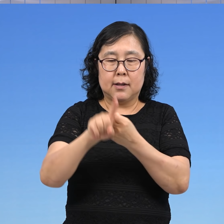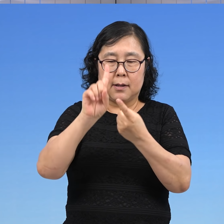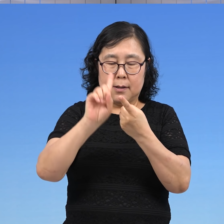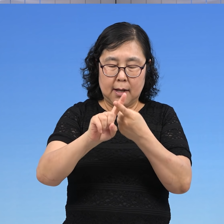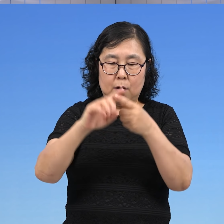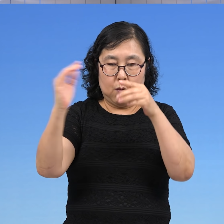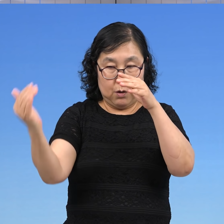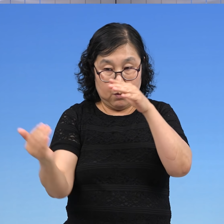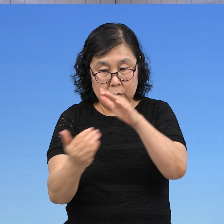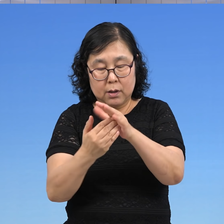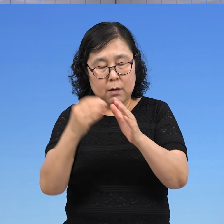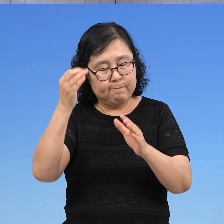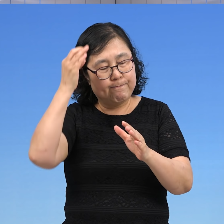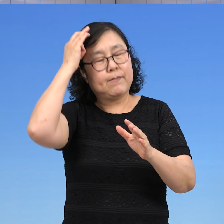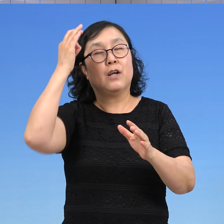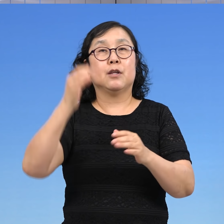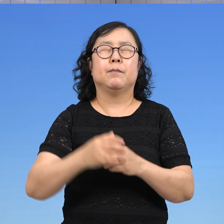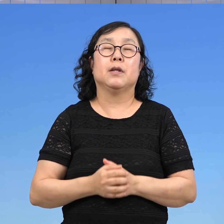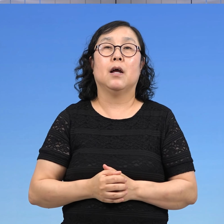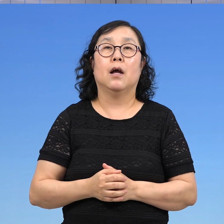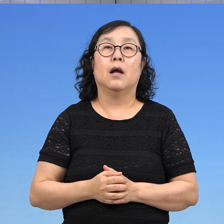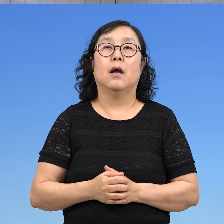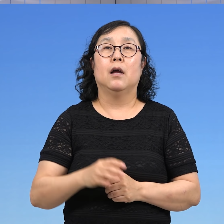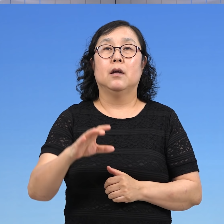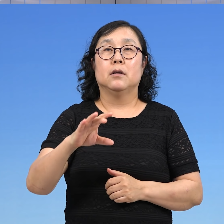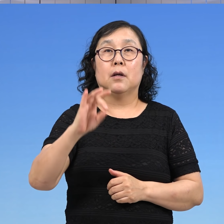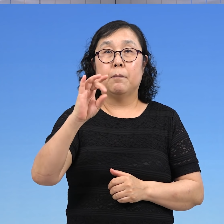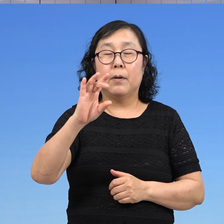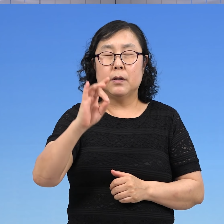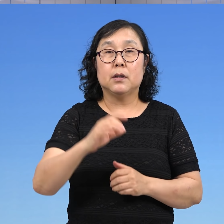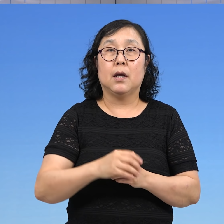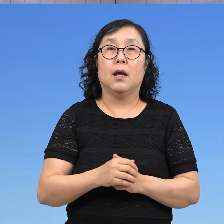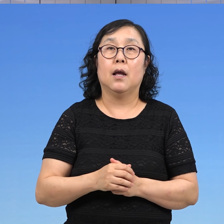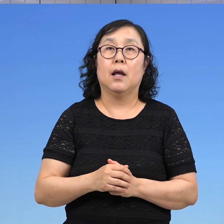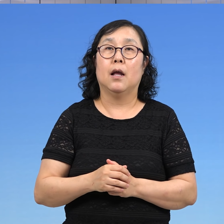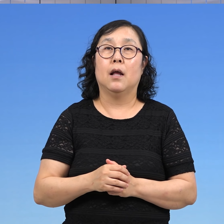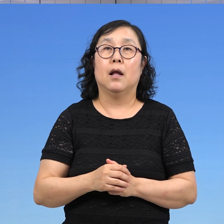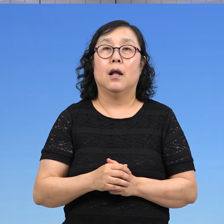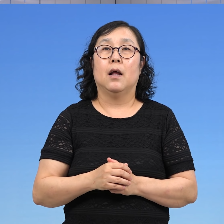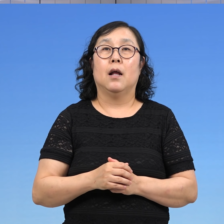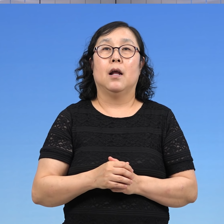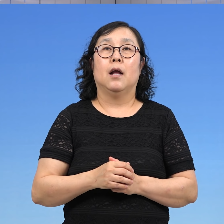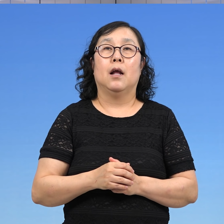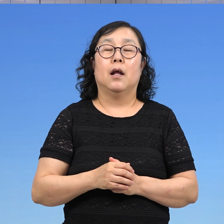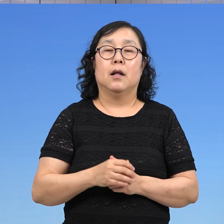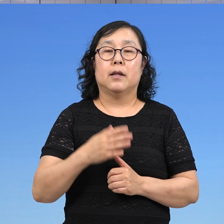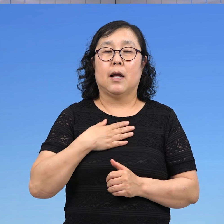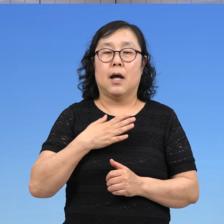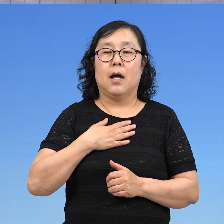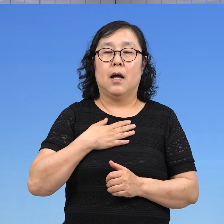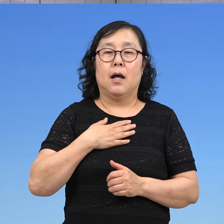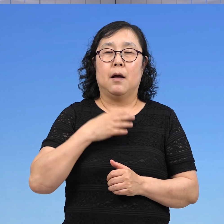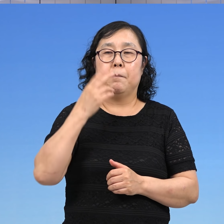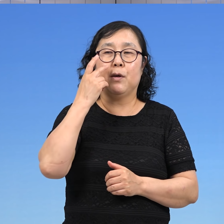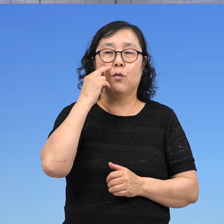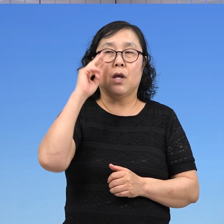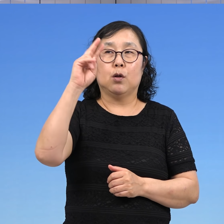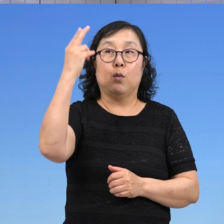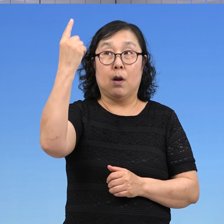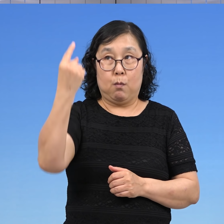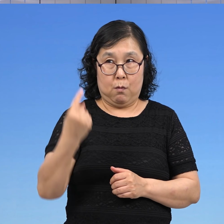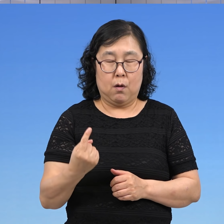이루어졌다는 걸 제가 깨닫게 되었는데요 첫번째로 제가 떠올렸던 내 인생의 터닝포인트는 여기 민항